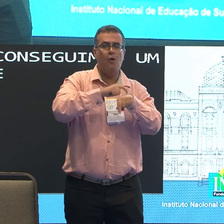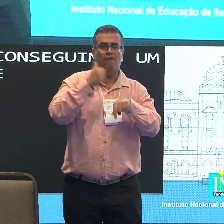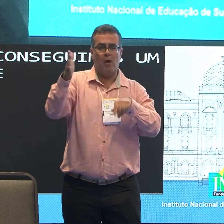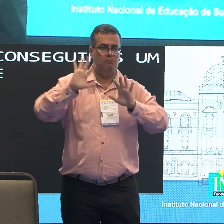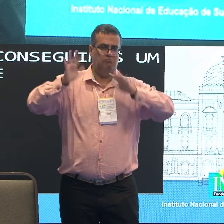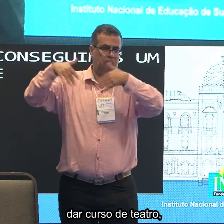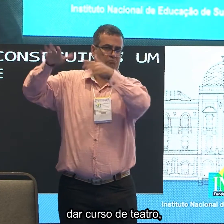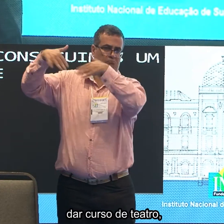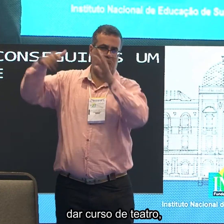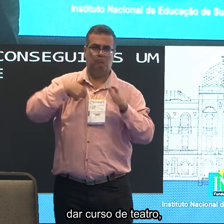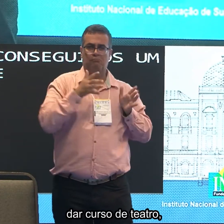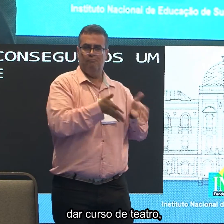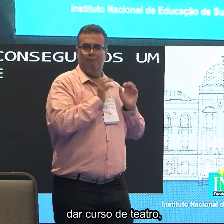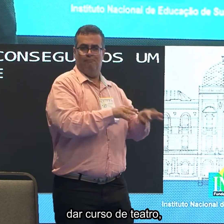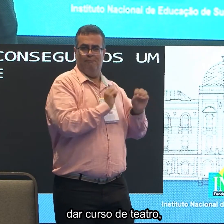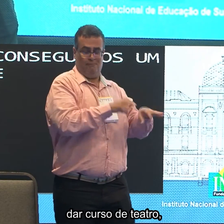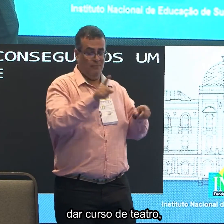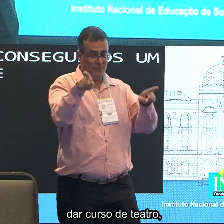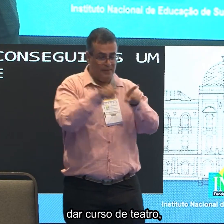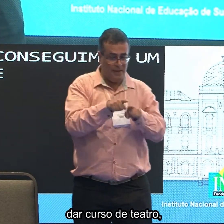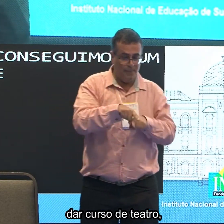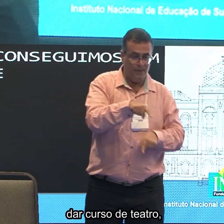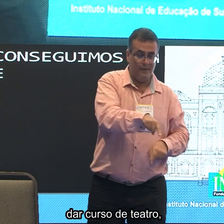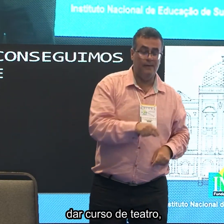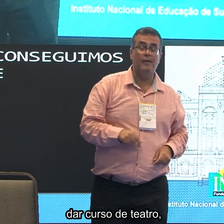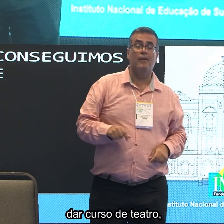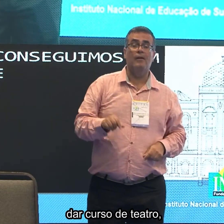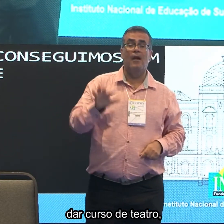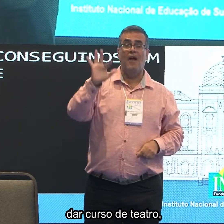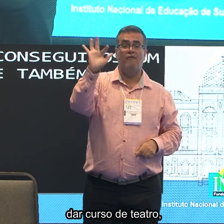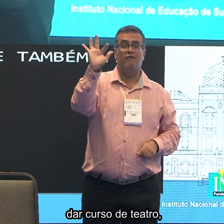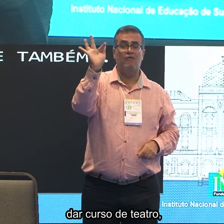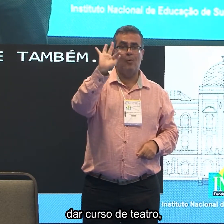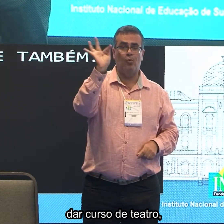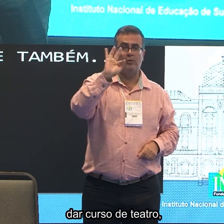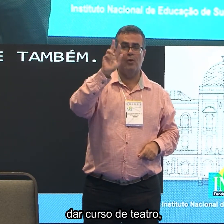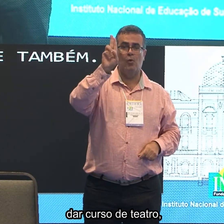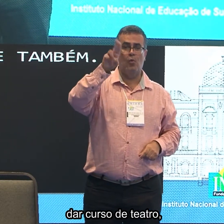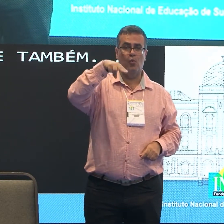Dar cursos de teatro também junto com essa parceria.